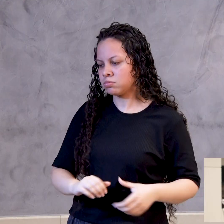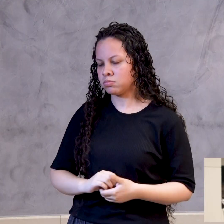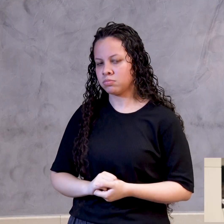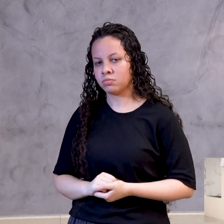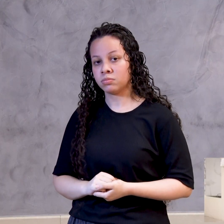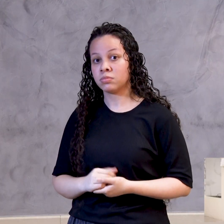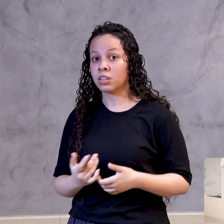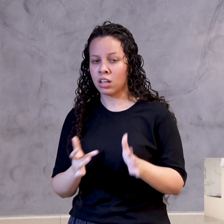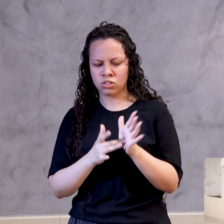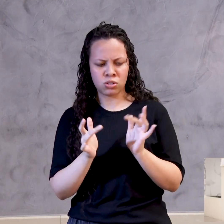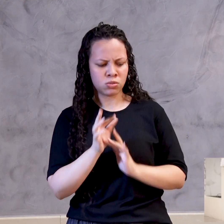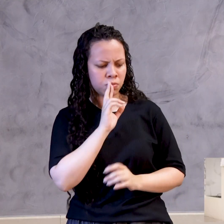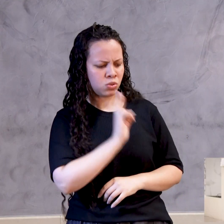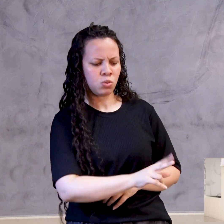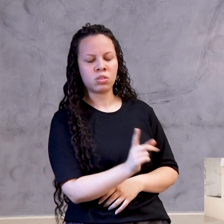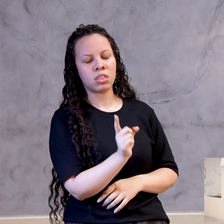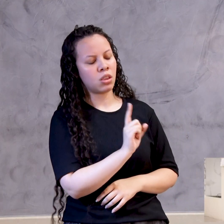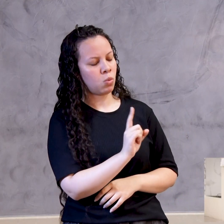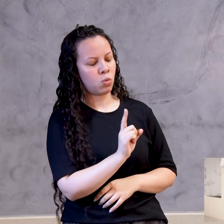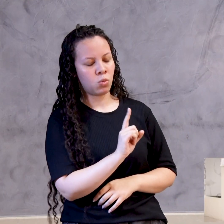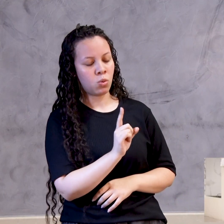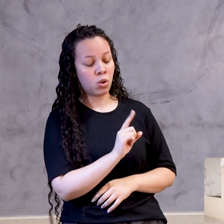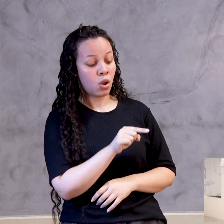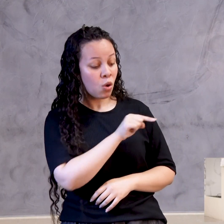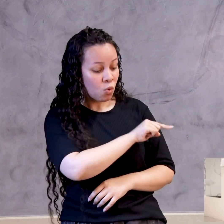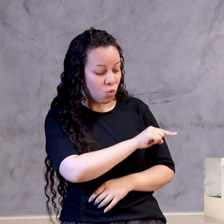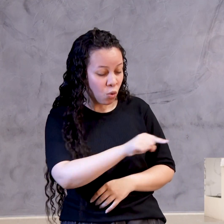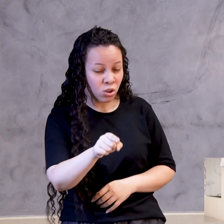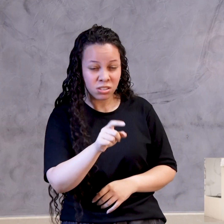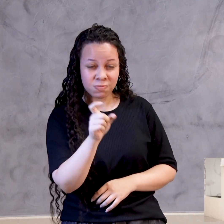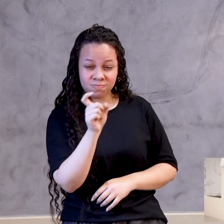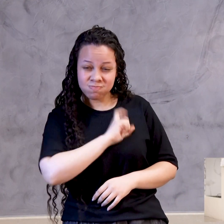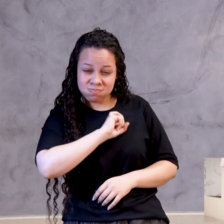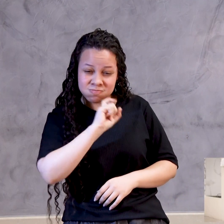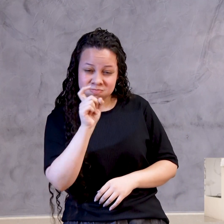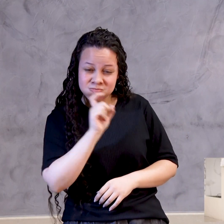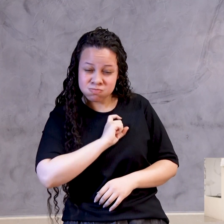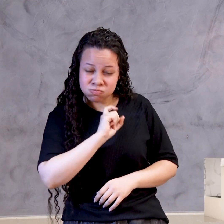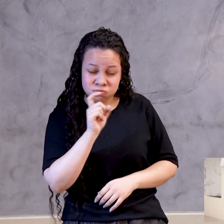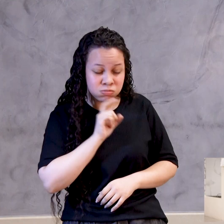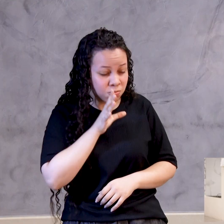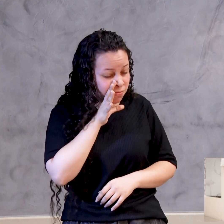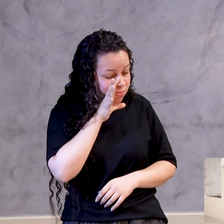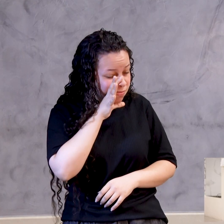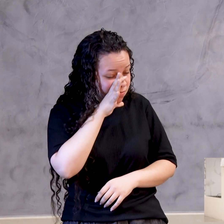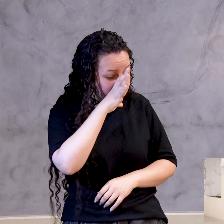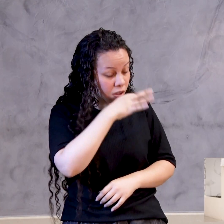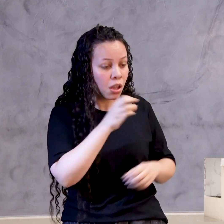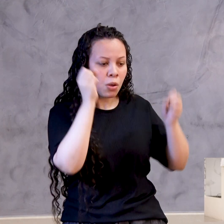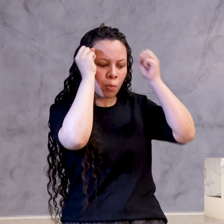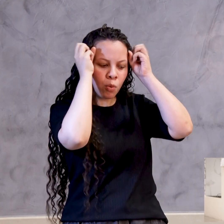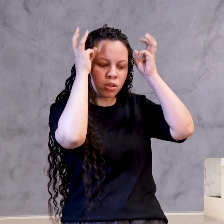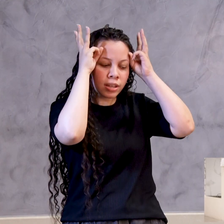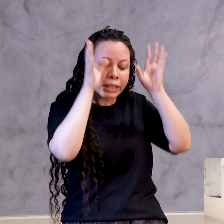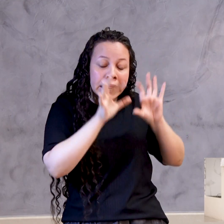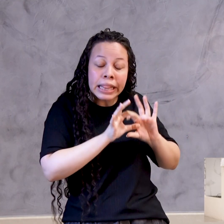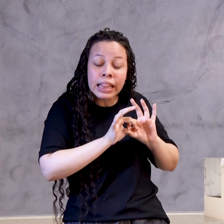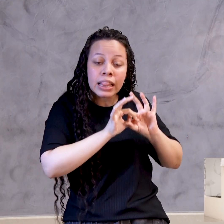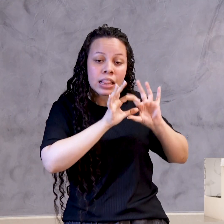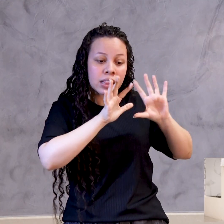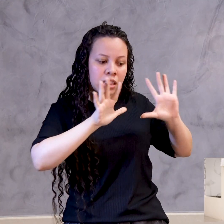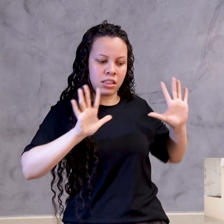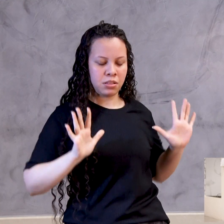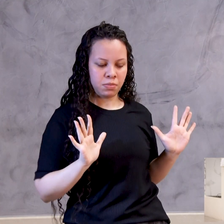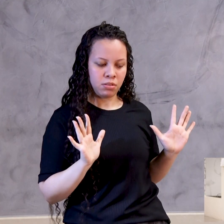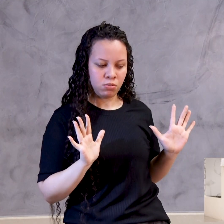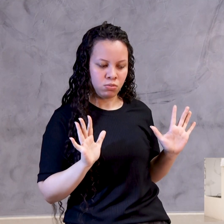não. Moisés, por causa da dureza do vosso coração, vos permitiu dar carta de